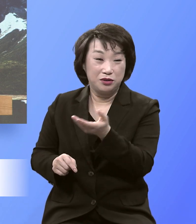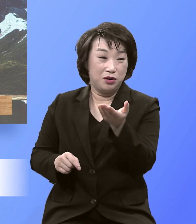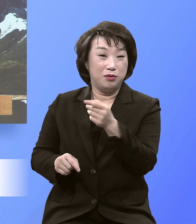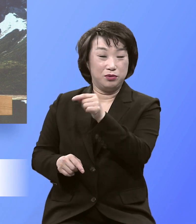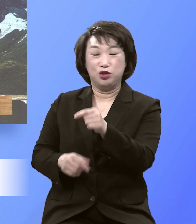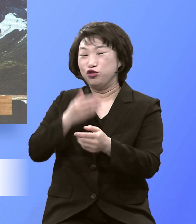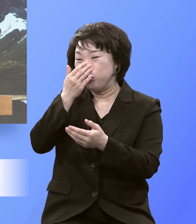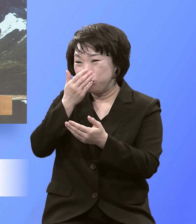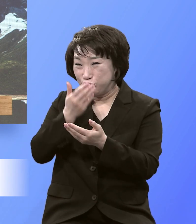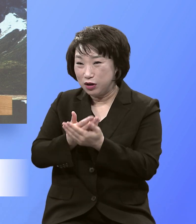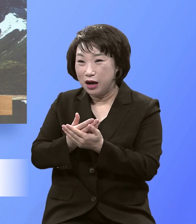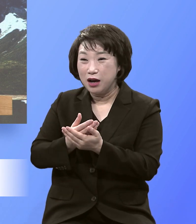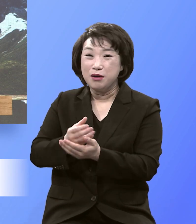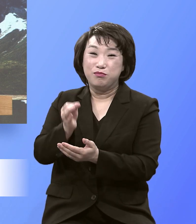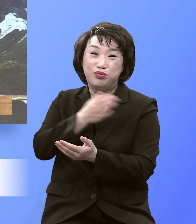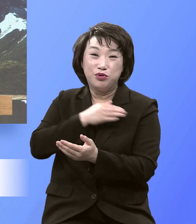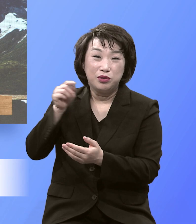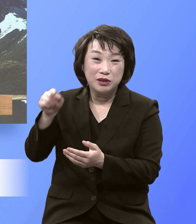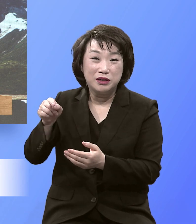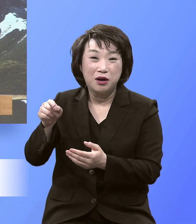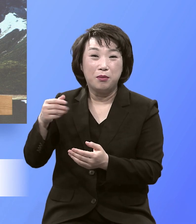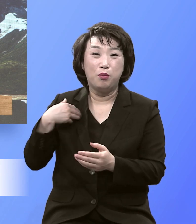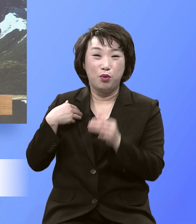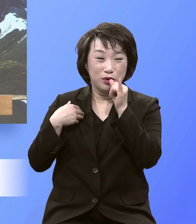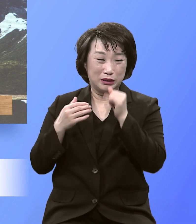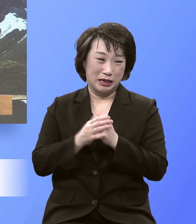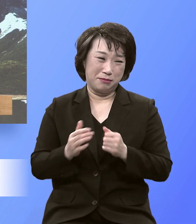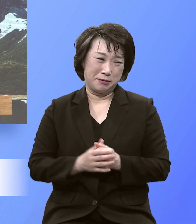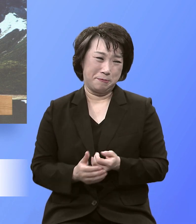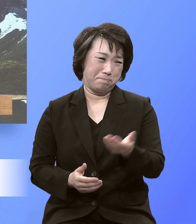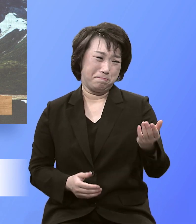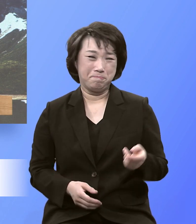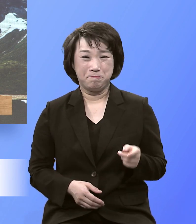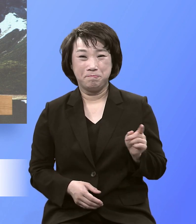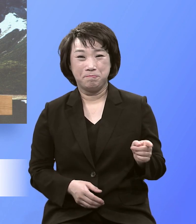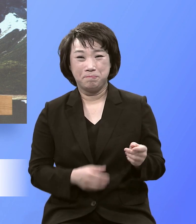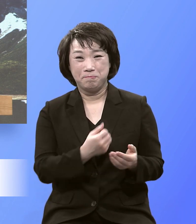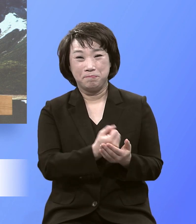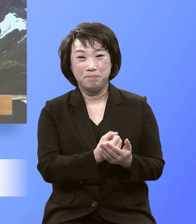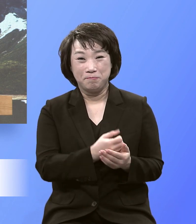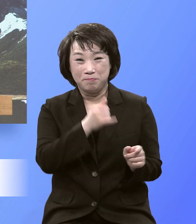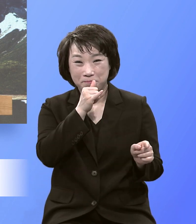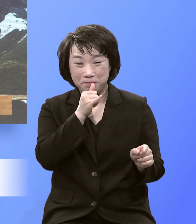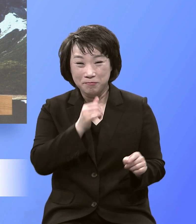대단하고 위대한 부유라는 사실을 모르기 때문에 그렇다 그 말입니다.